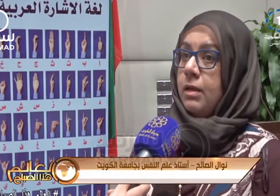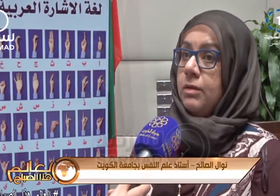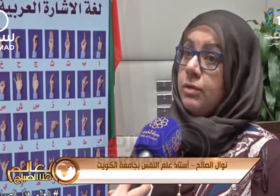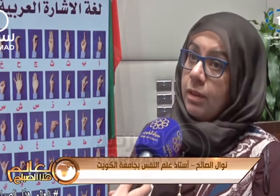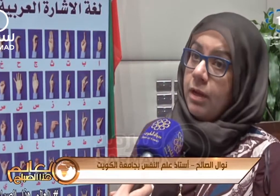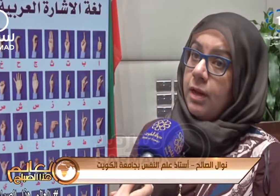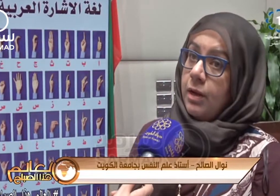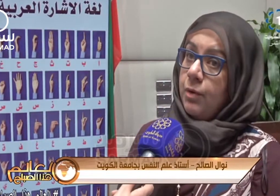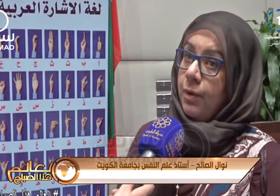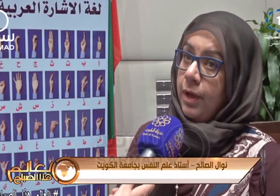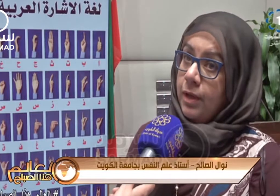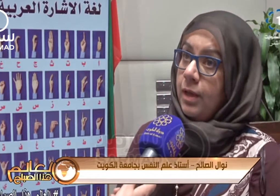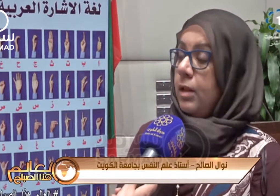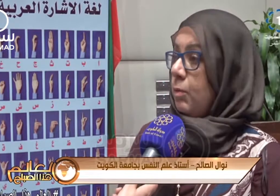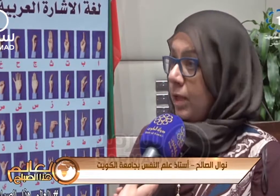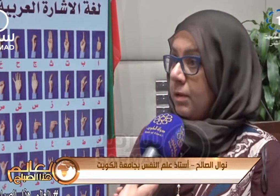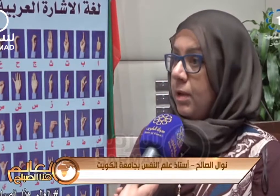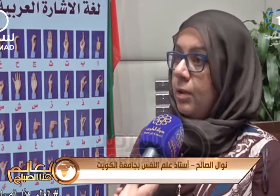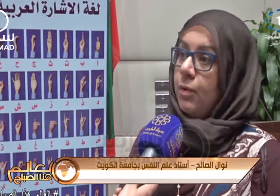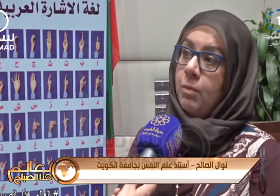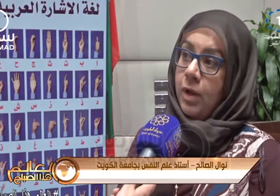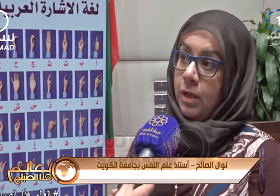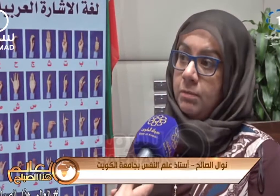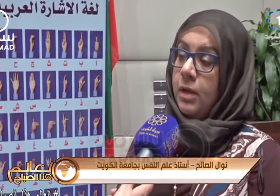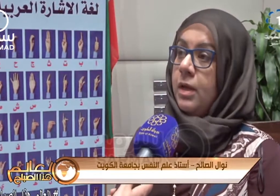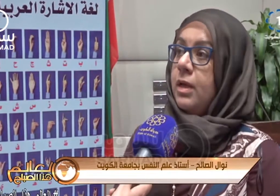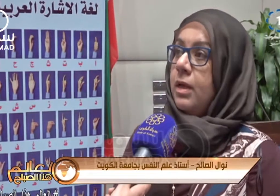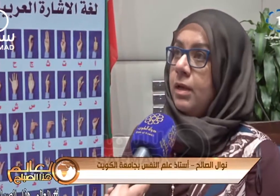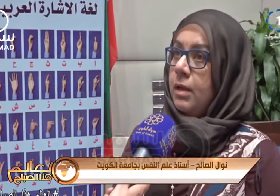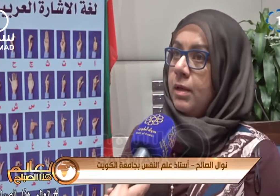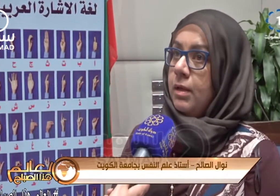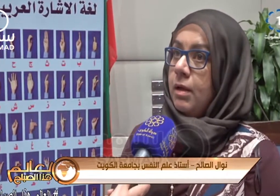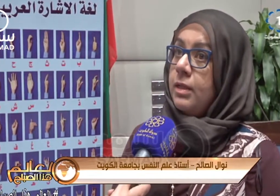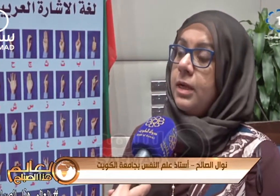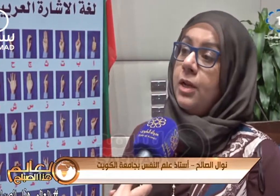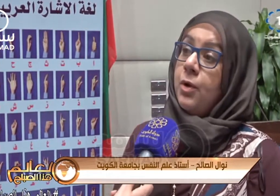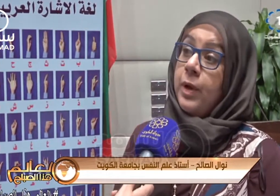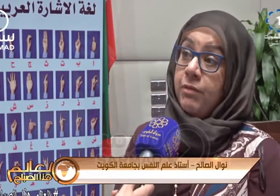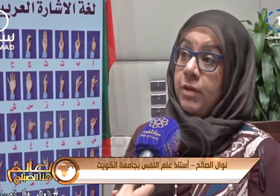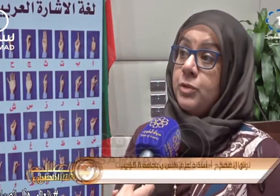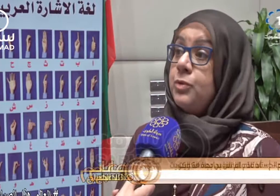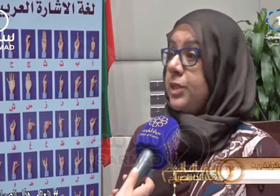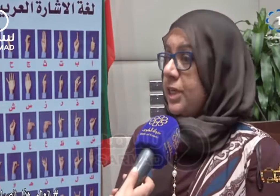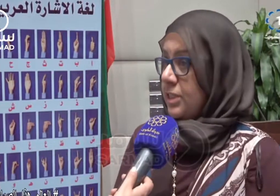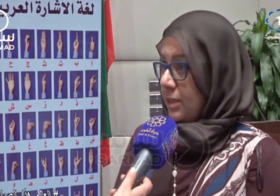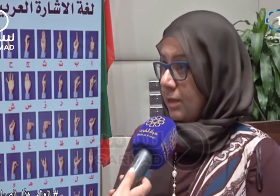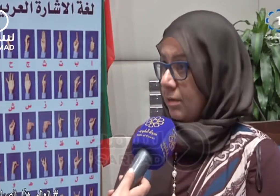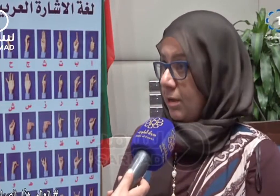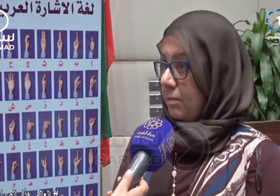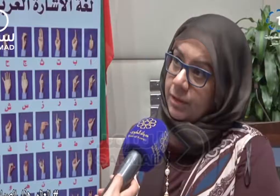النقطة الثانية راح نروح حق المعلم، هل هو المعلم قادر على أنه هو يفهم شنو احتياجات هذا الطالب؟ الطفل اللي